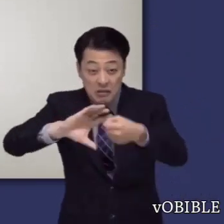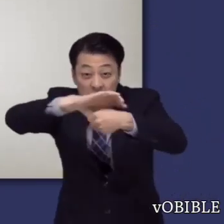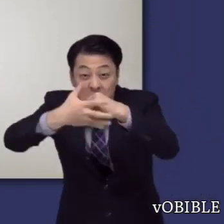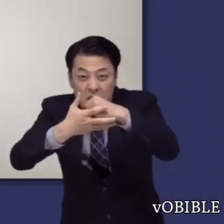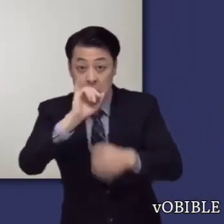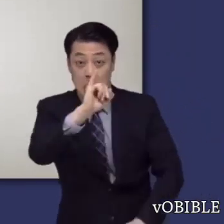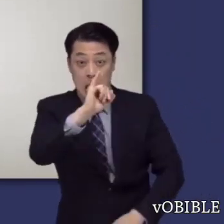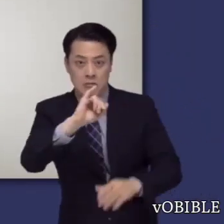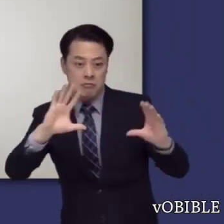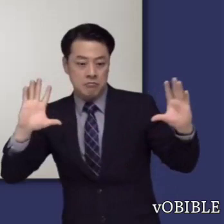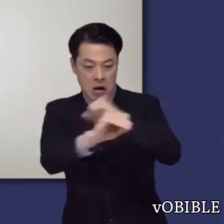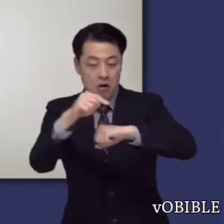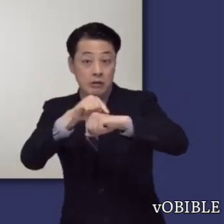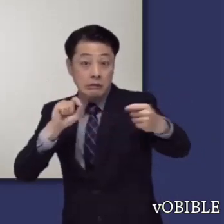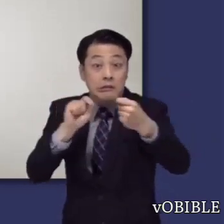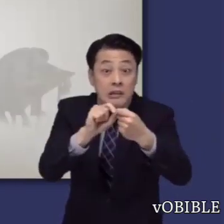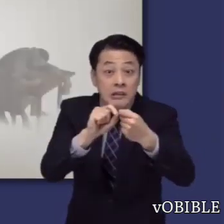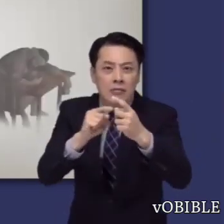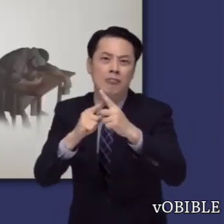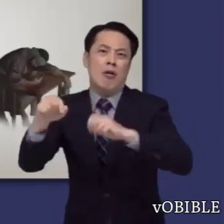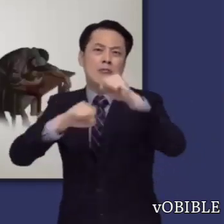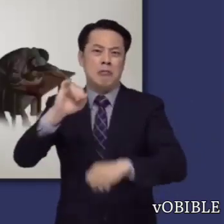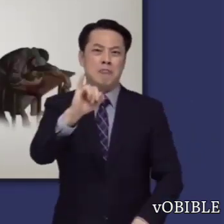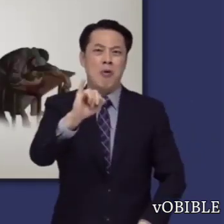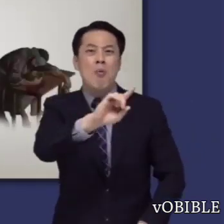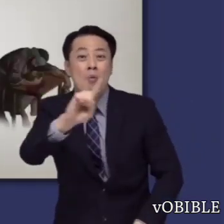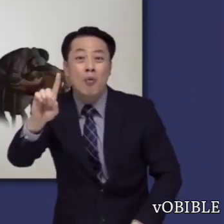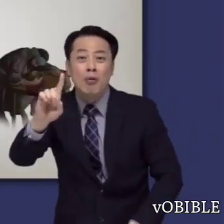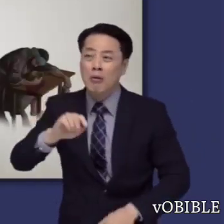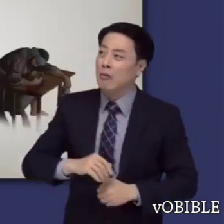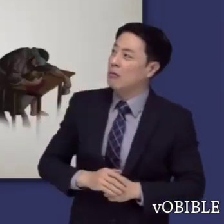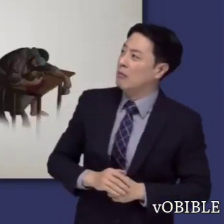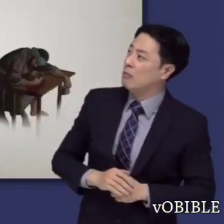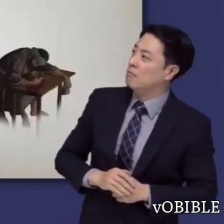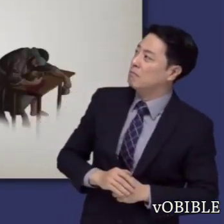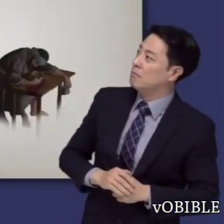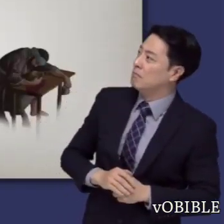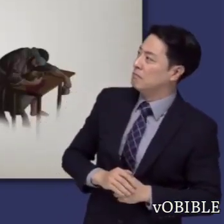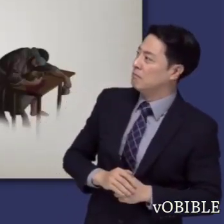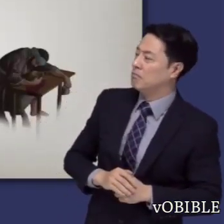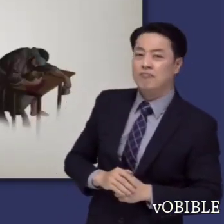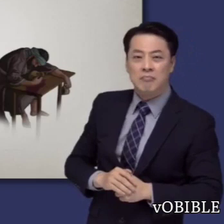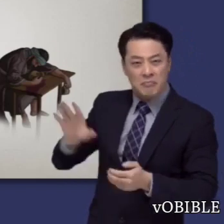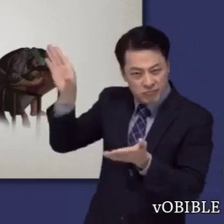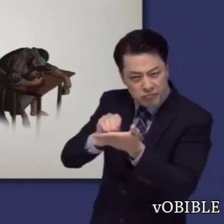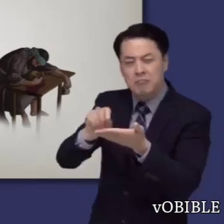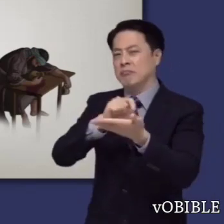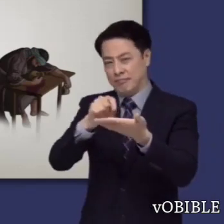第3章，保罗预告撒旦的世界快要结束时，人们普遍会有哪些态度和行为。